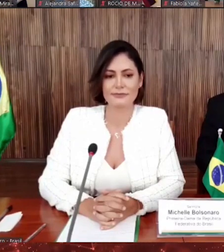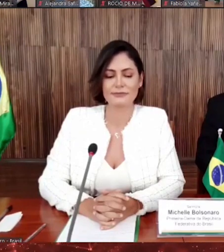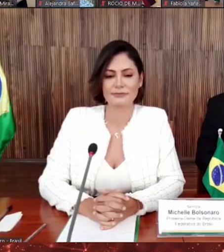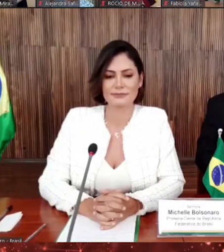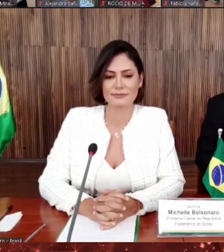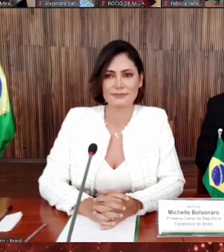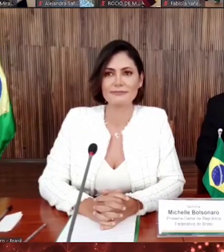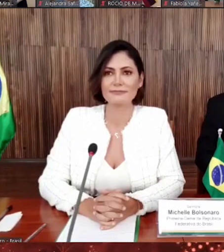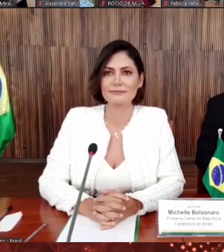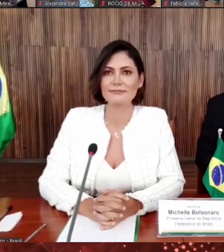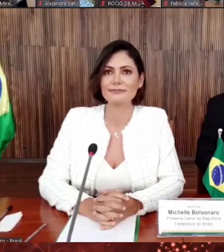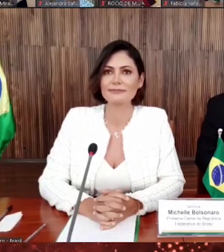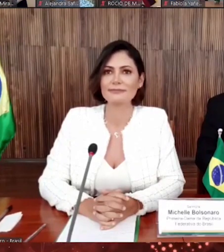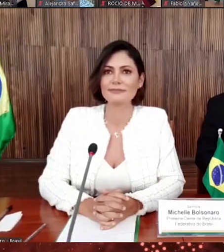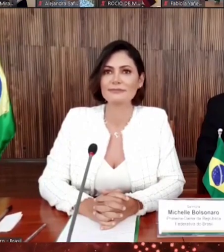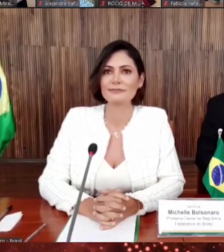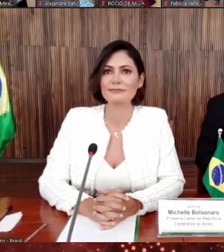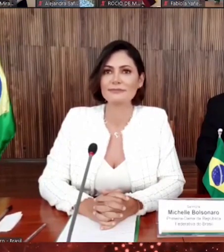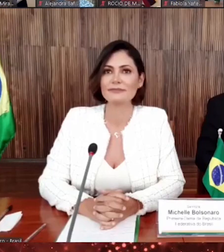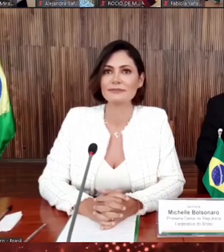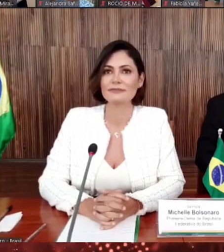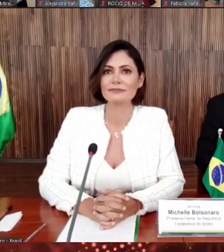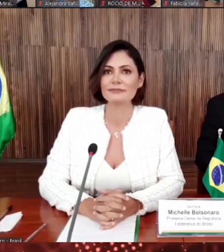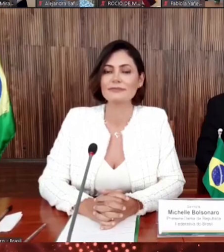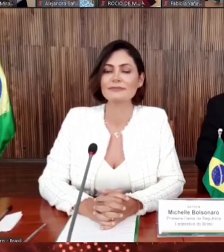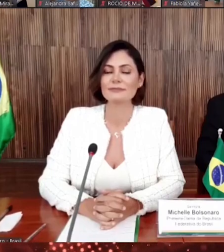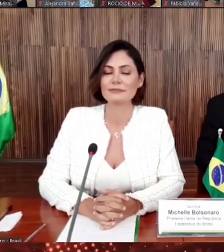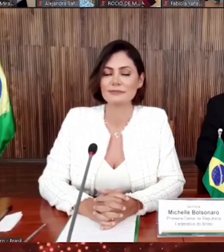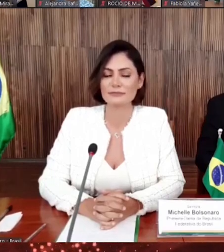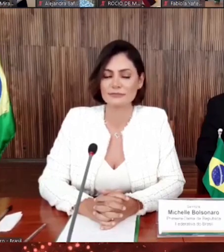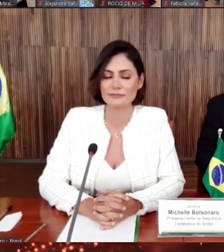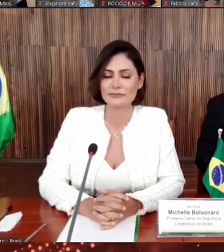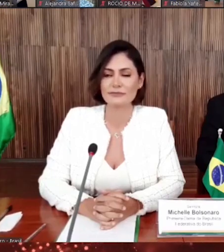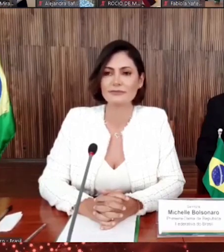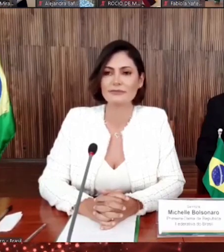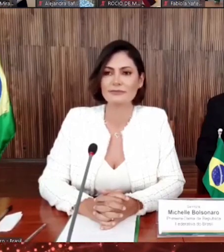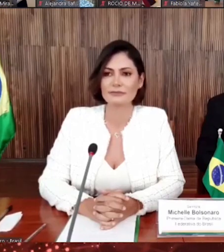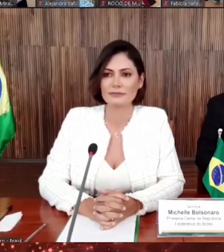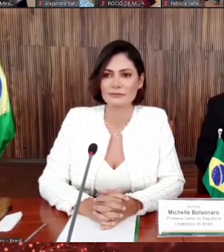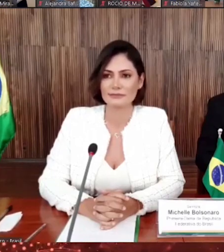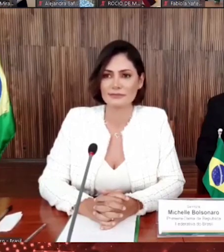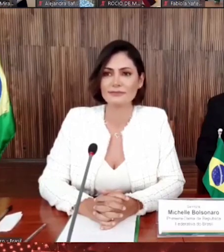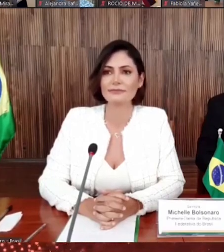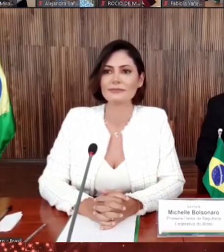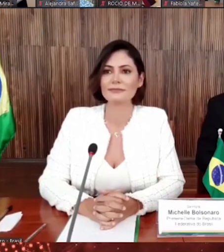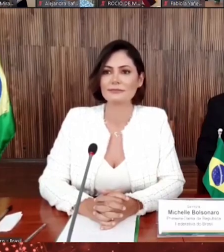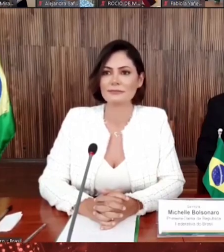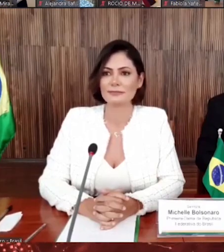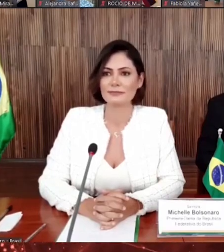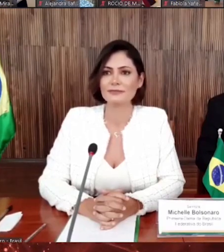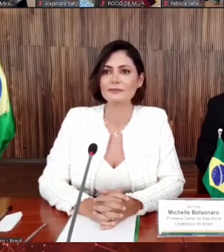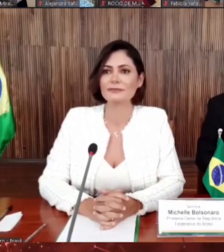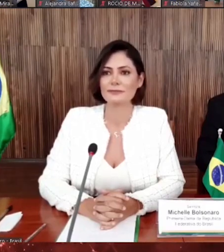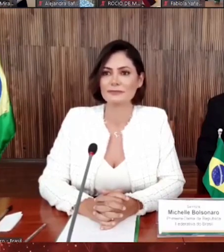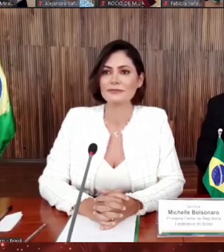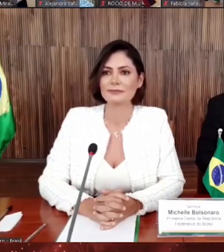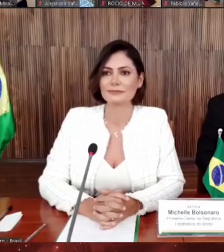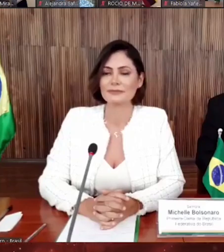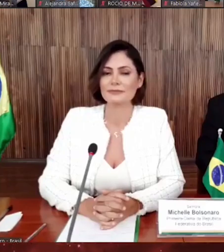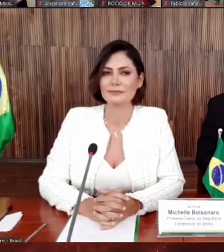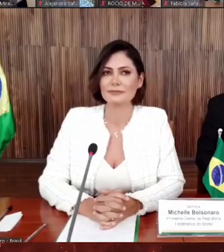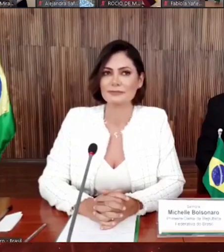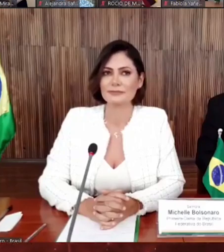Diná, las mujeres quieren hacer las cosas siempre mejor, planifican cómo lo van a hacer y luego cómo